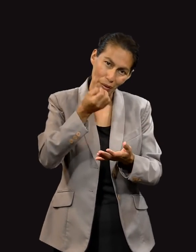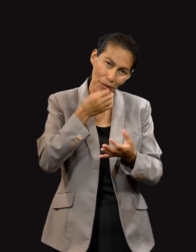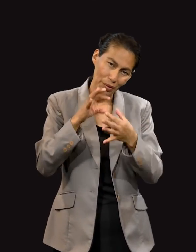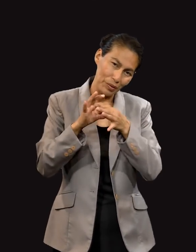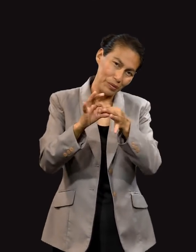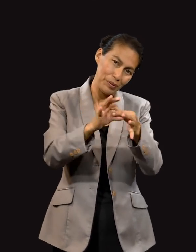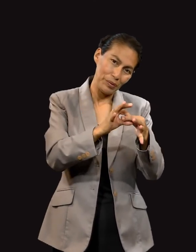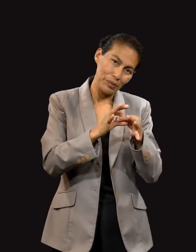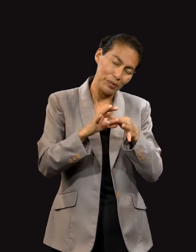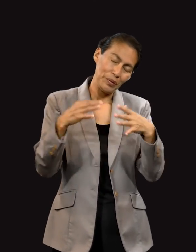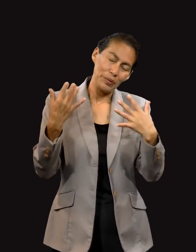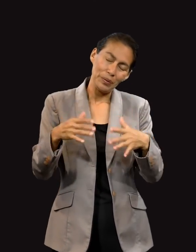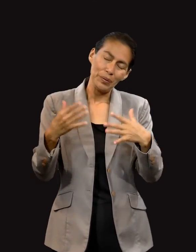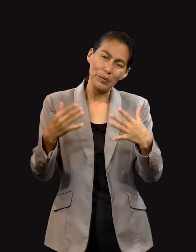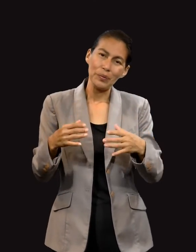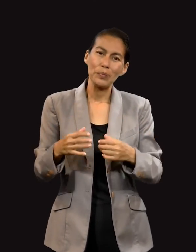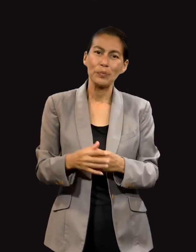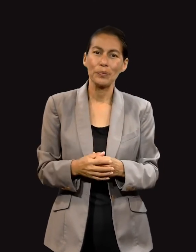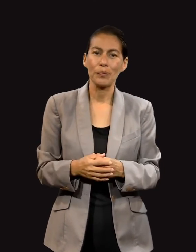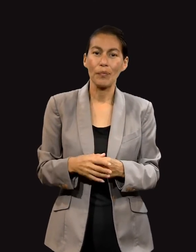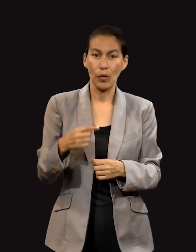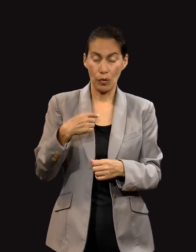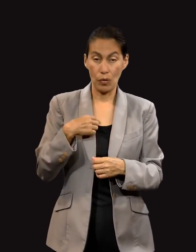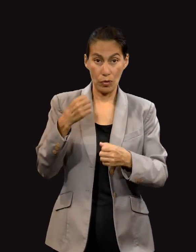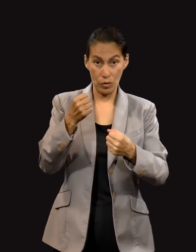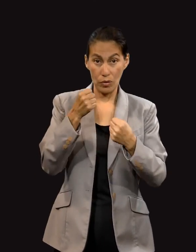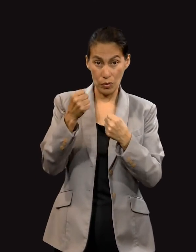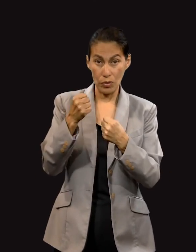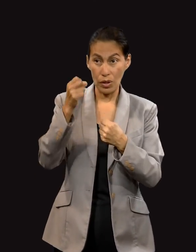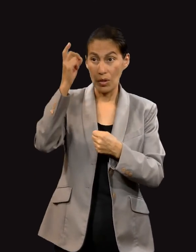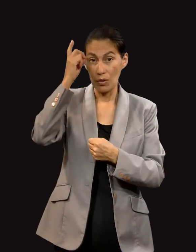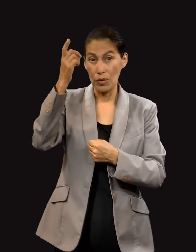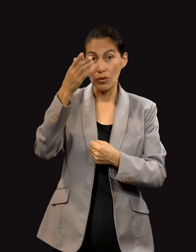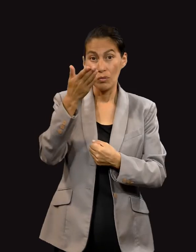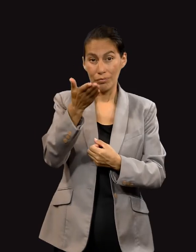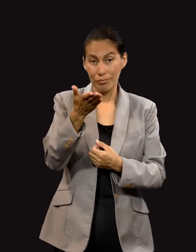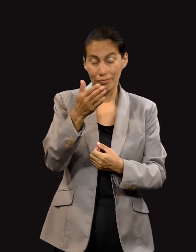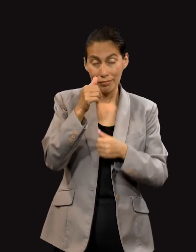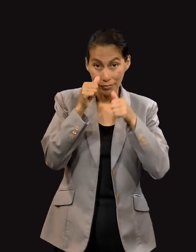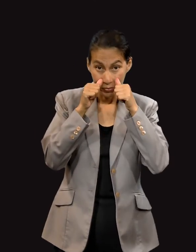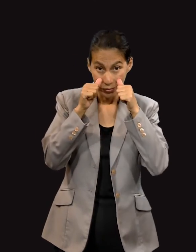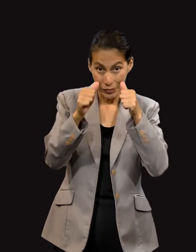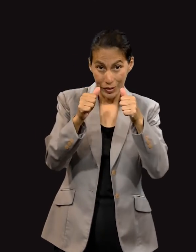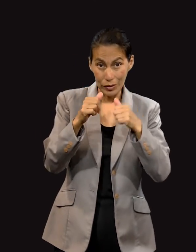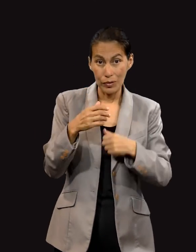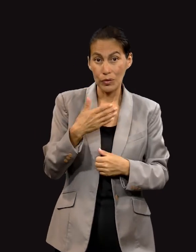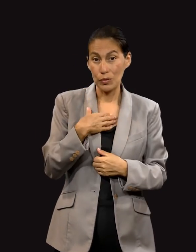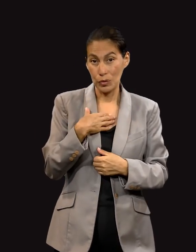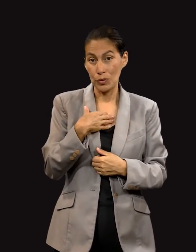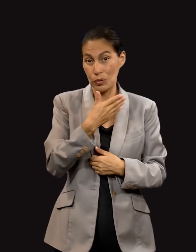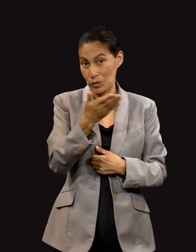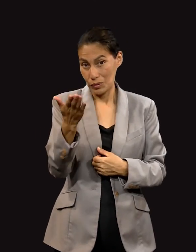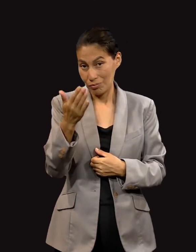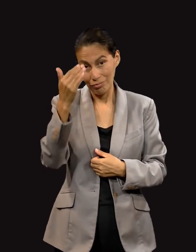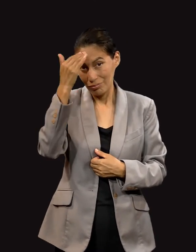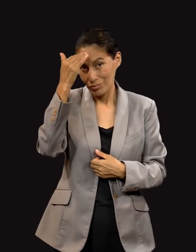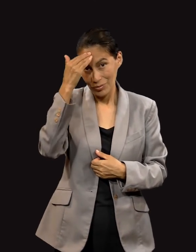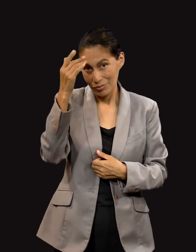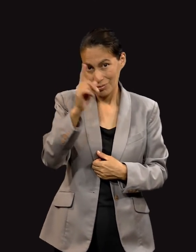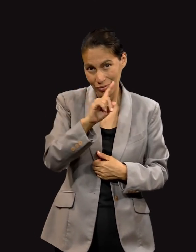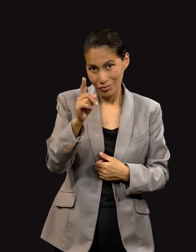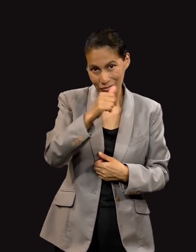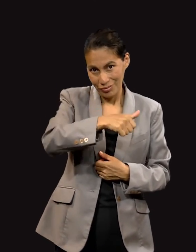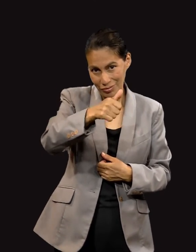agradezco mucho a todos por sus oraciones, porque sé que Dios los ha escuchado y